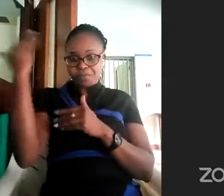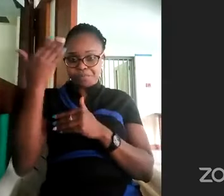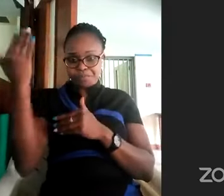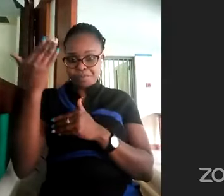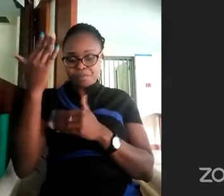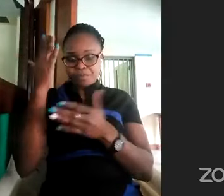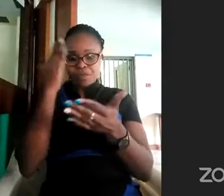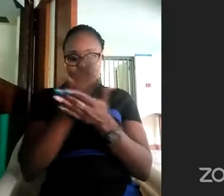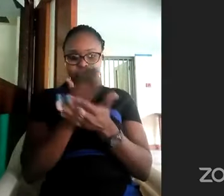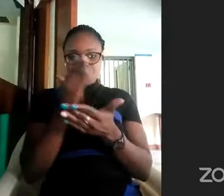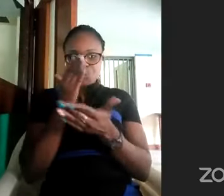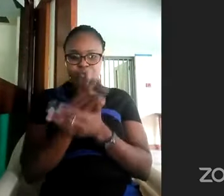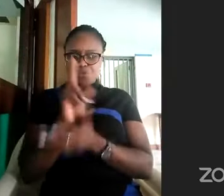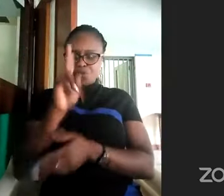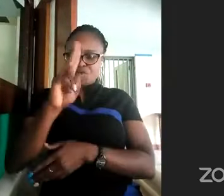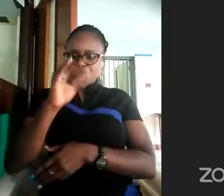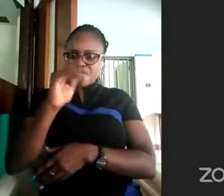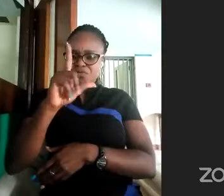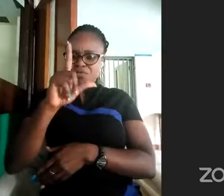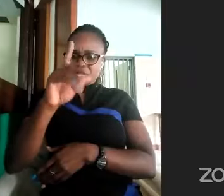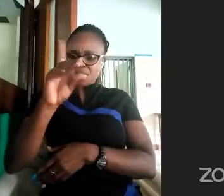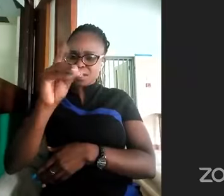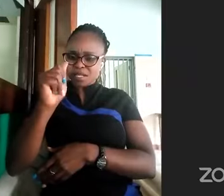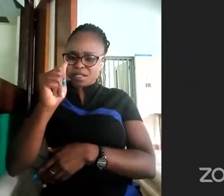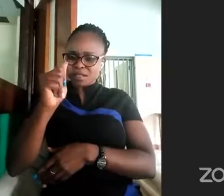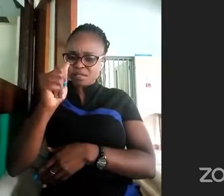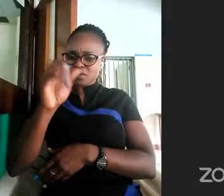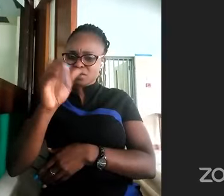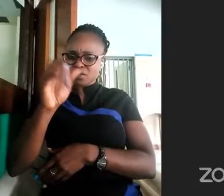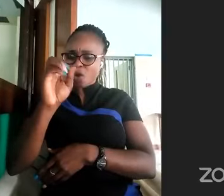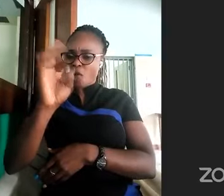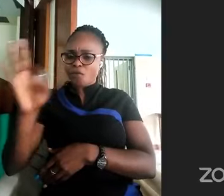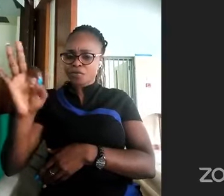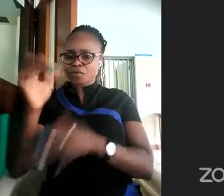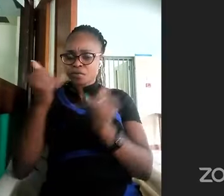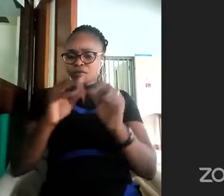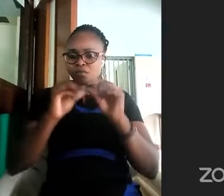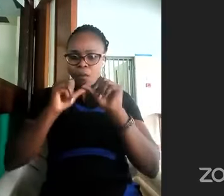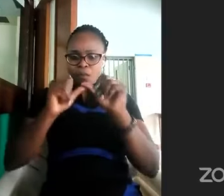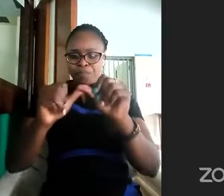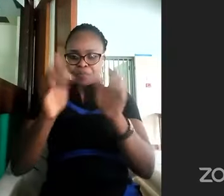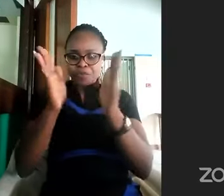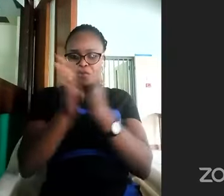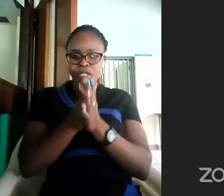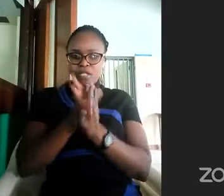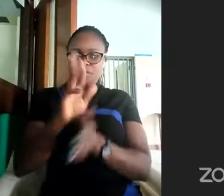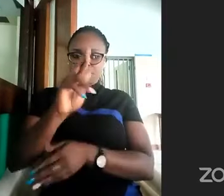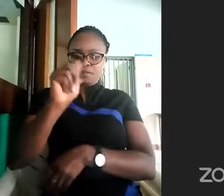off. So tunashukuru sana Hilda, tunaenda kwa Rachel. Rachel, tafadhali tupe